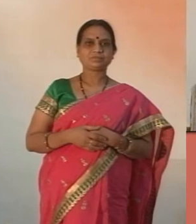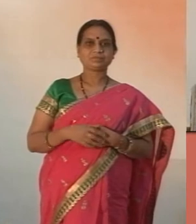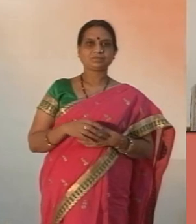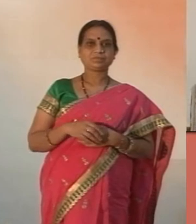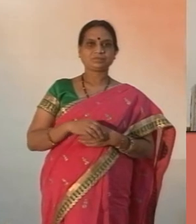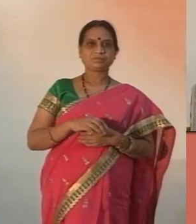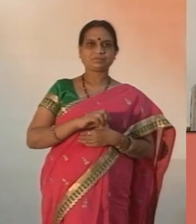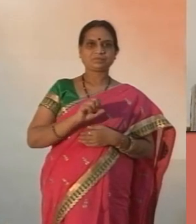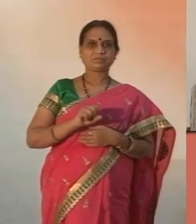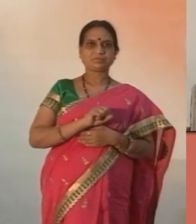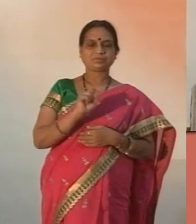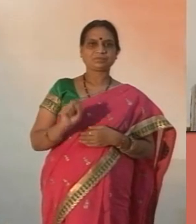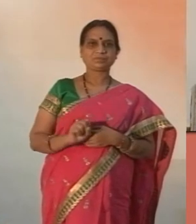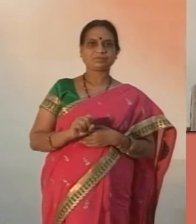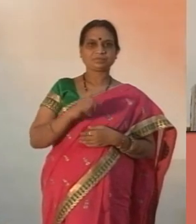इसलिए